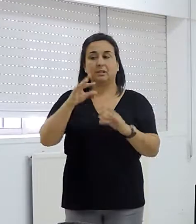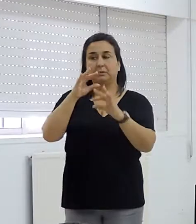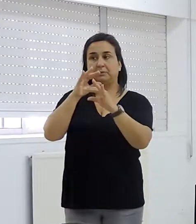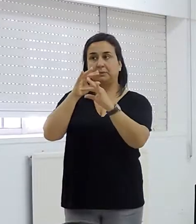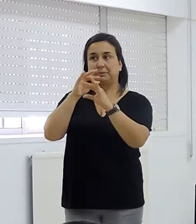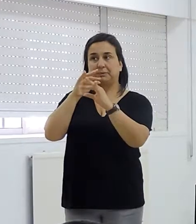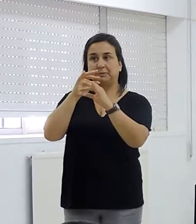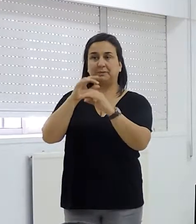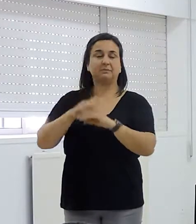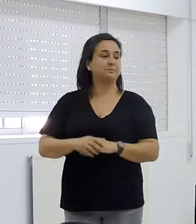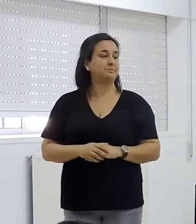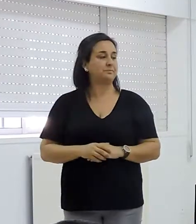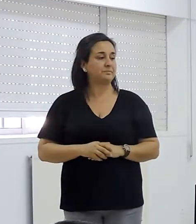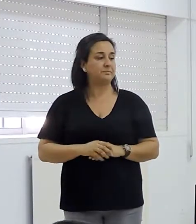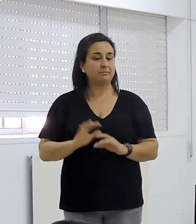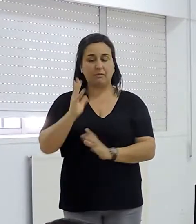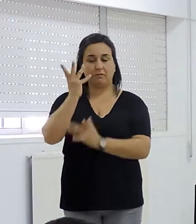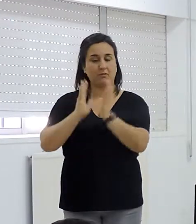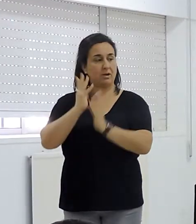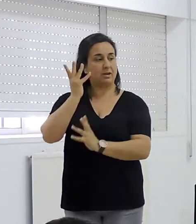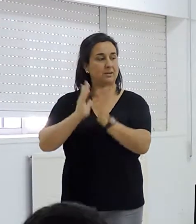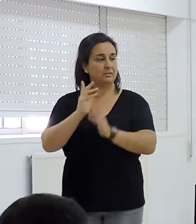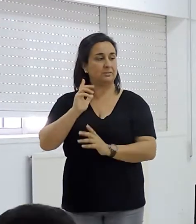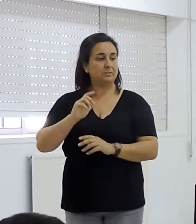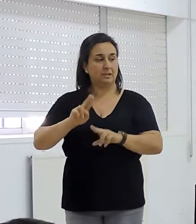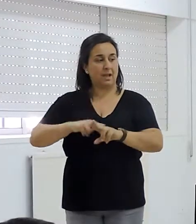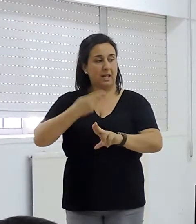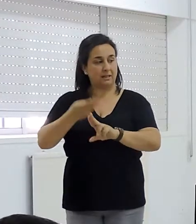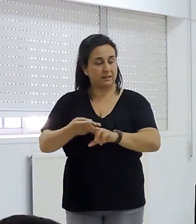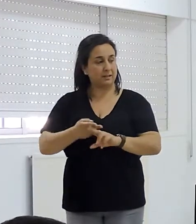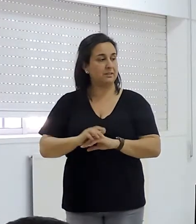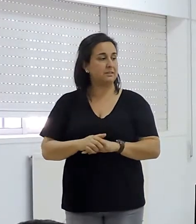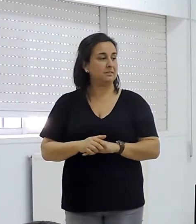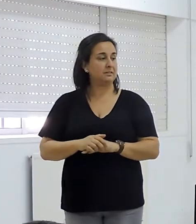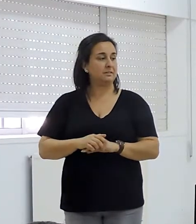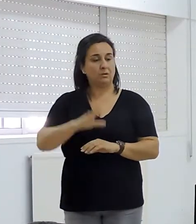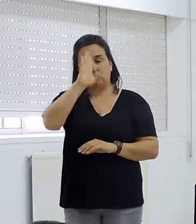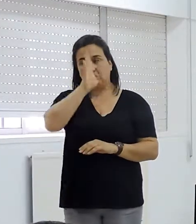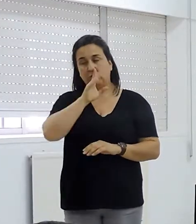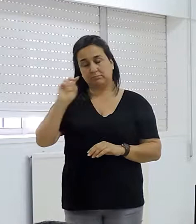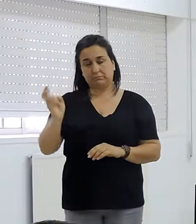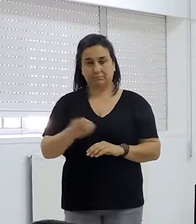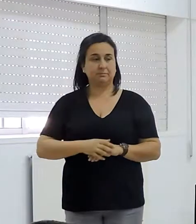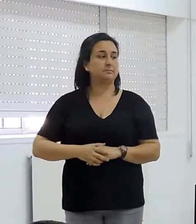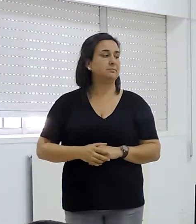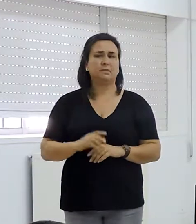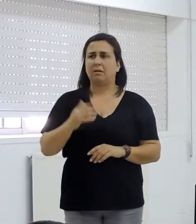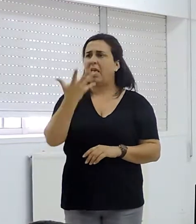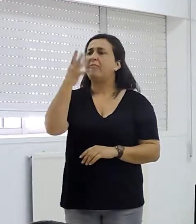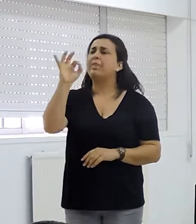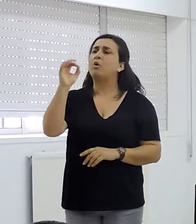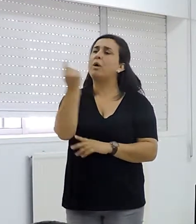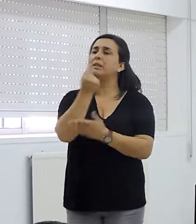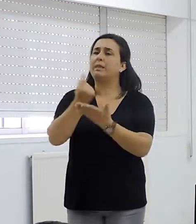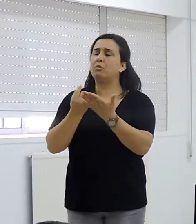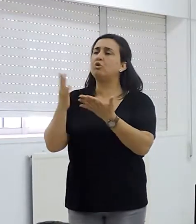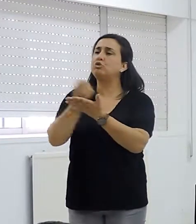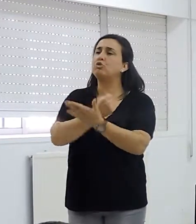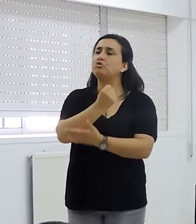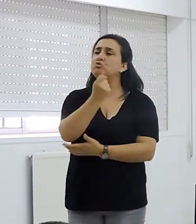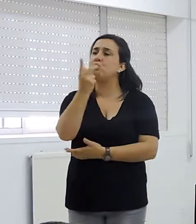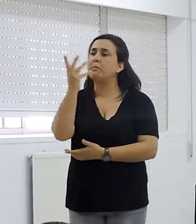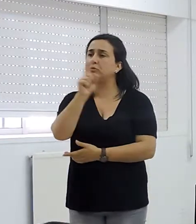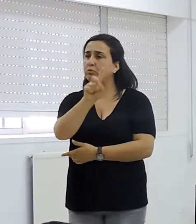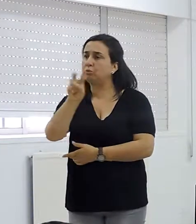Avión. Trompeta. Fuego. Calcetín. Bueno, hay 50 dibujos, están todos numerados,